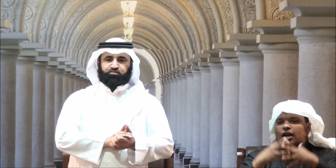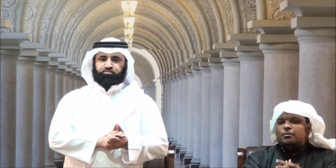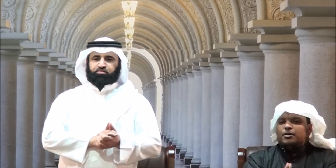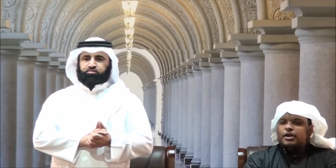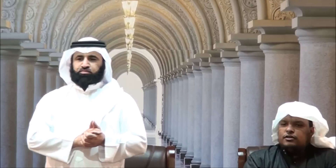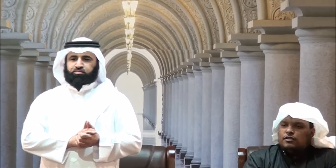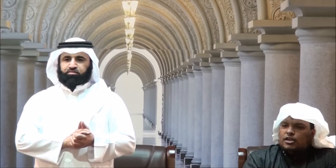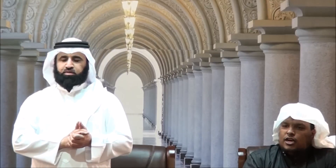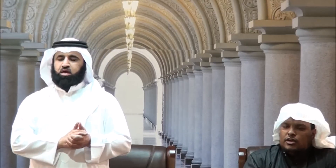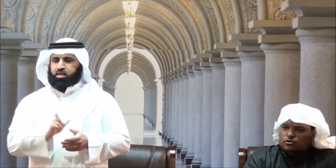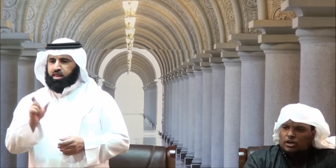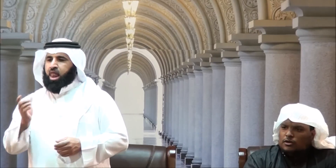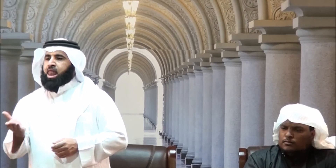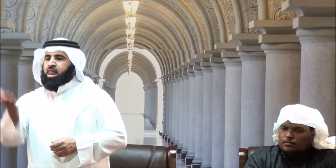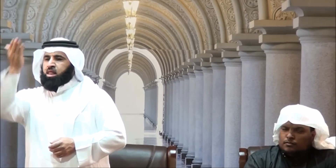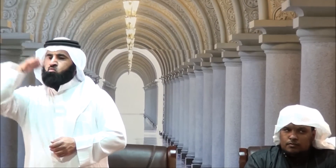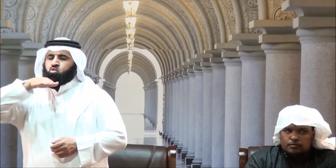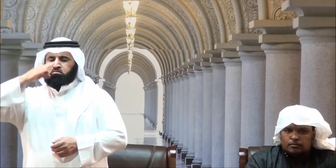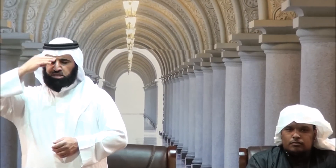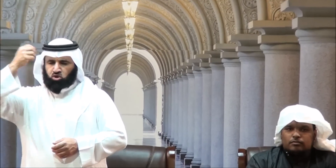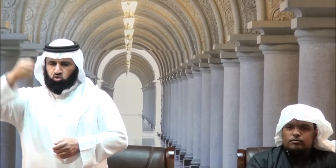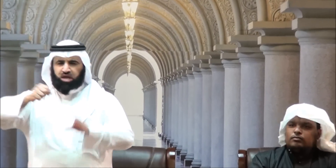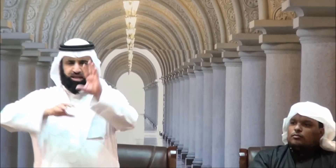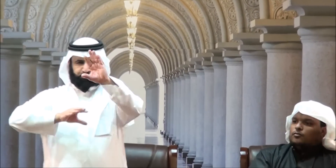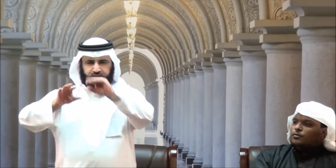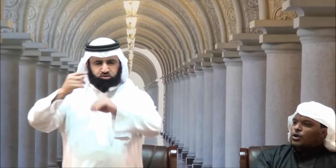صار مع حبيبنا صلى الله عليه وسلم